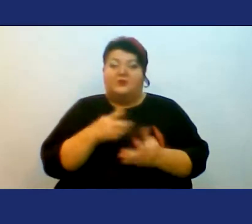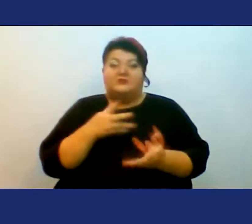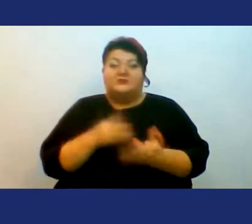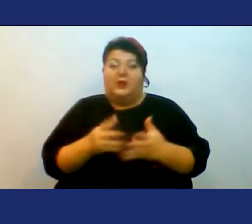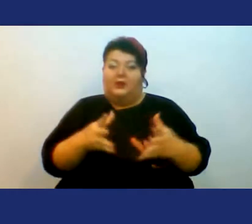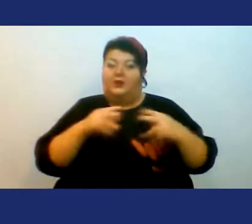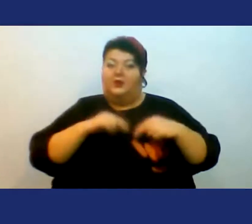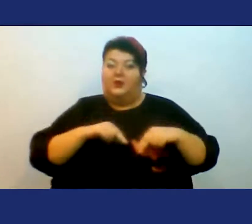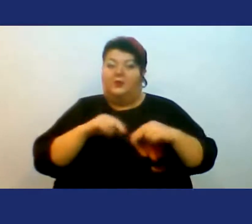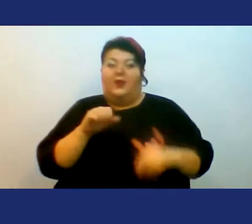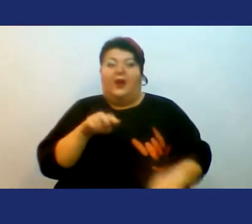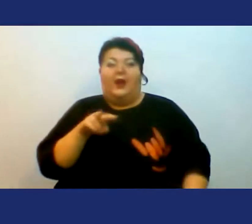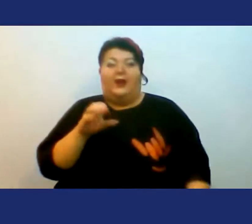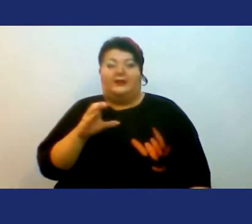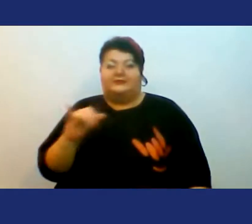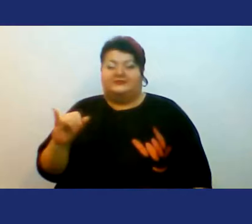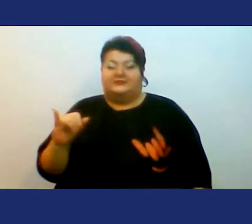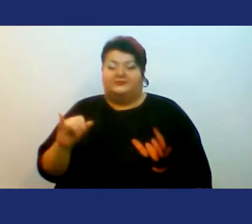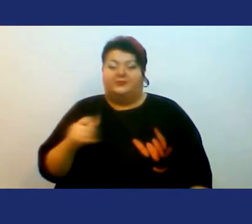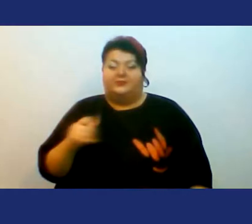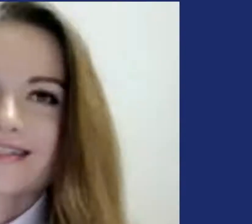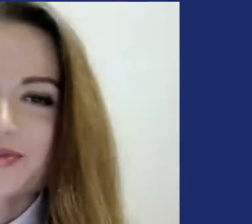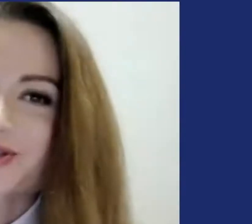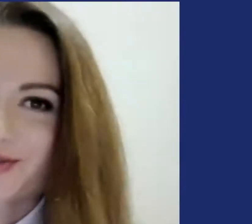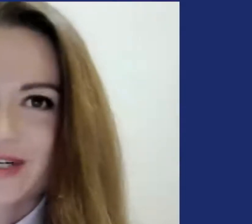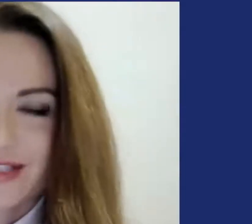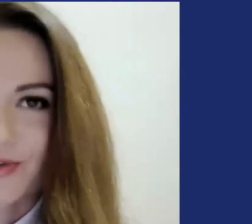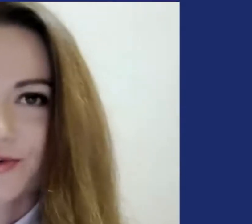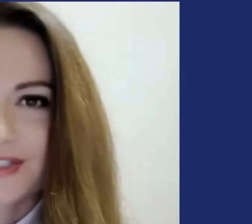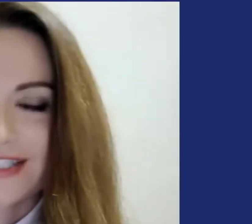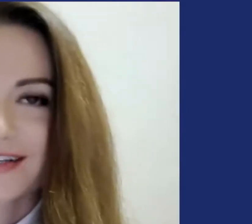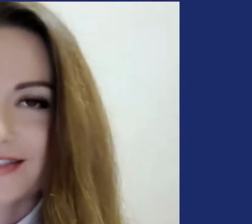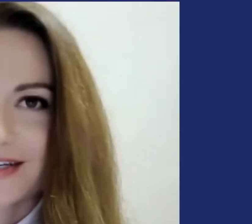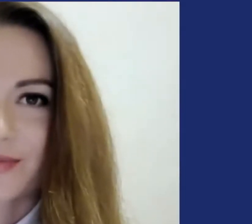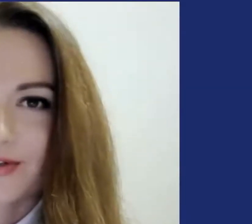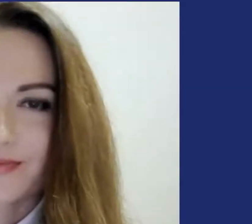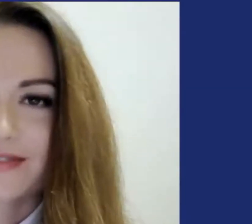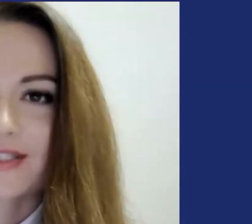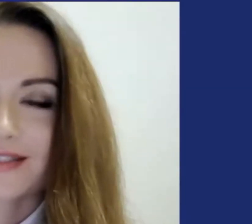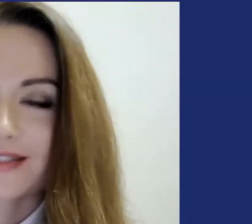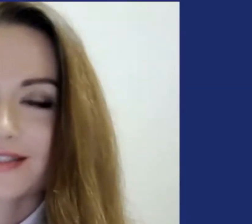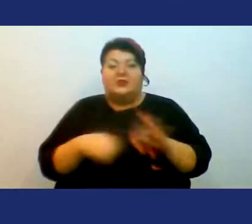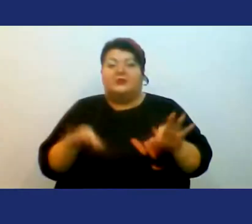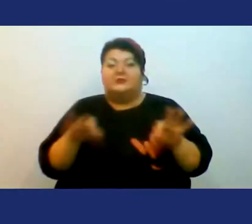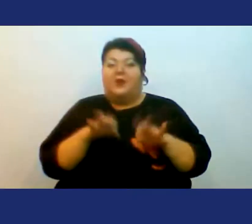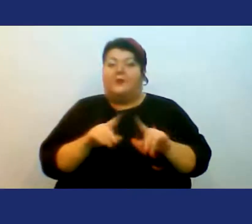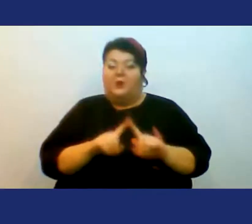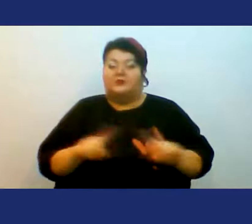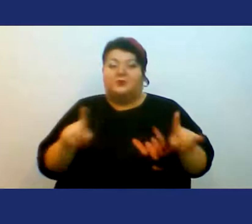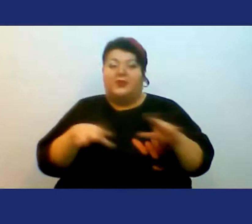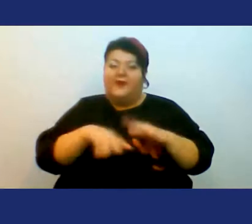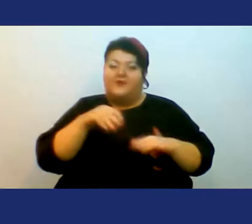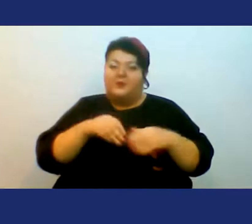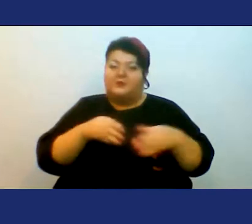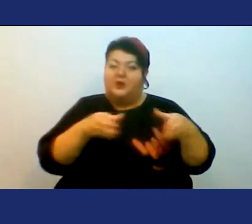Дуже дякую, Мередіт. Thanks a lot, Meredith. Right now, we had a chance to hear about some of the